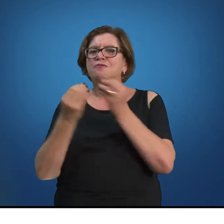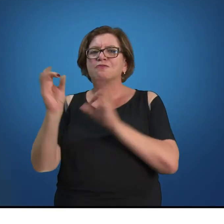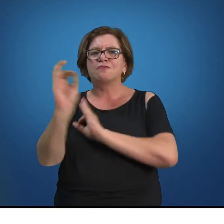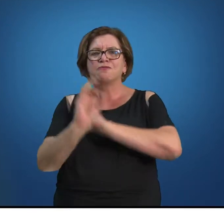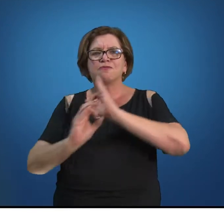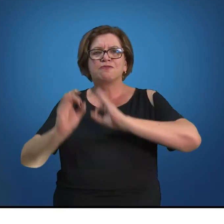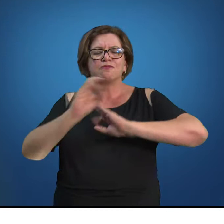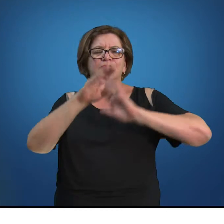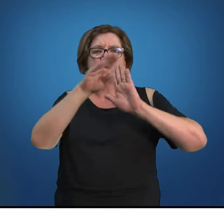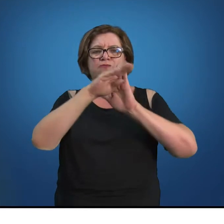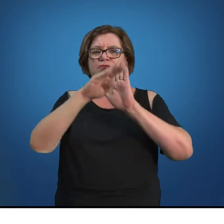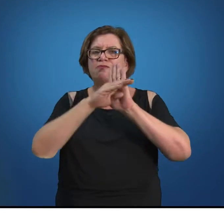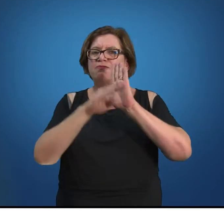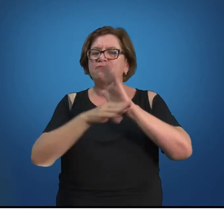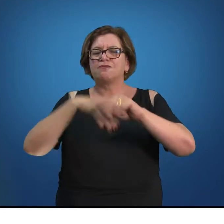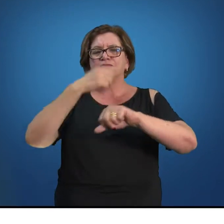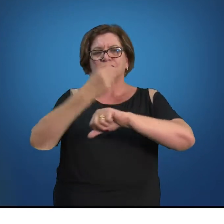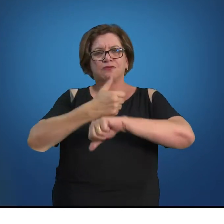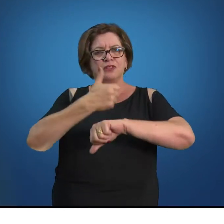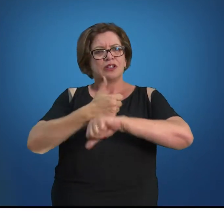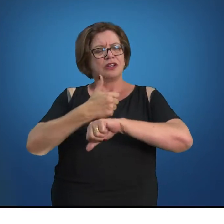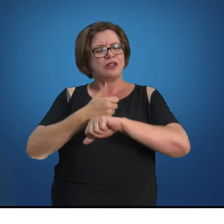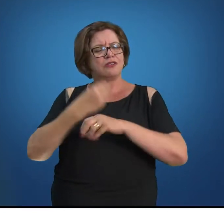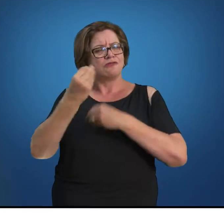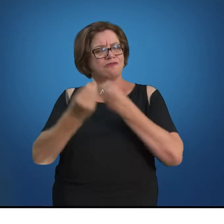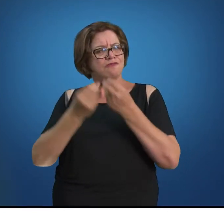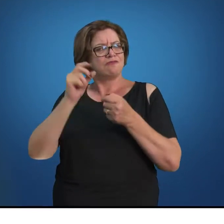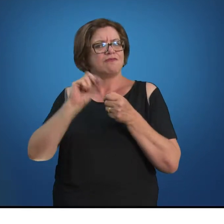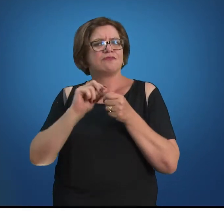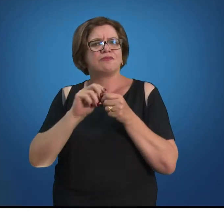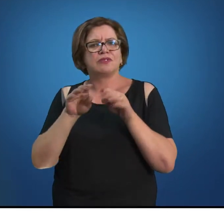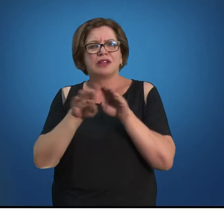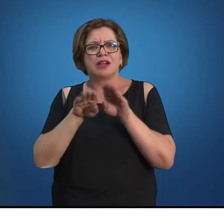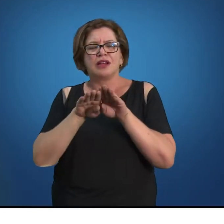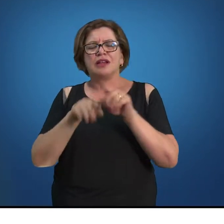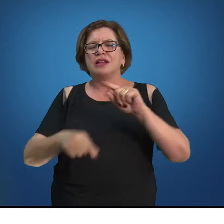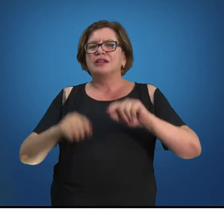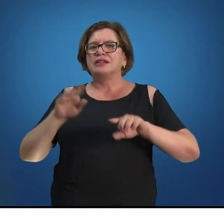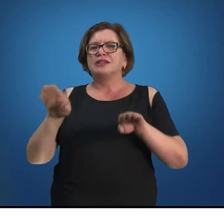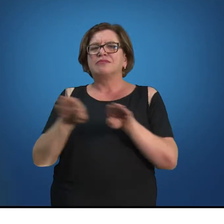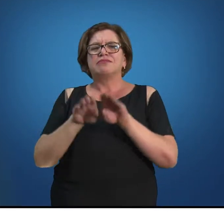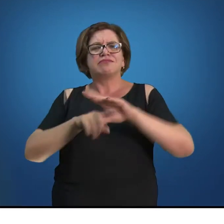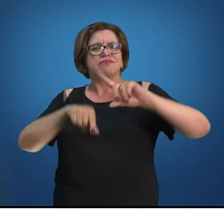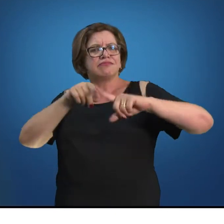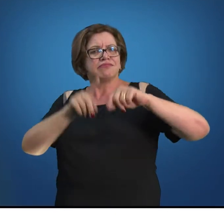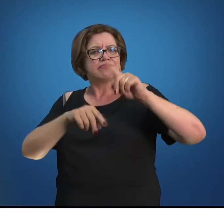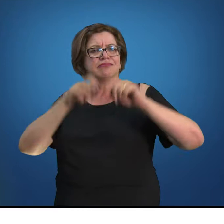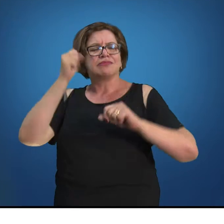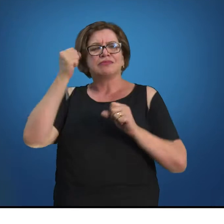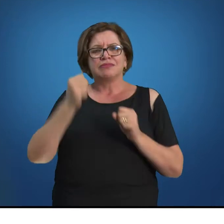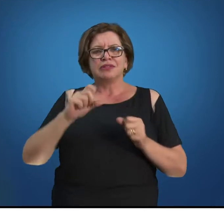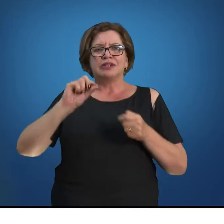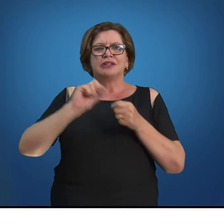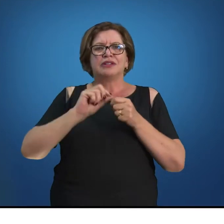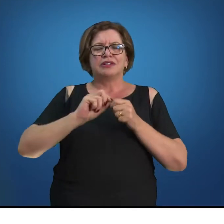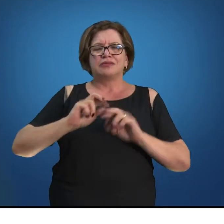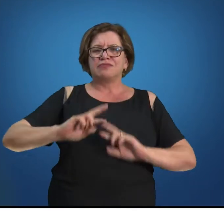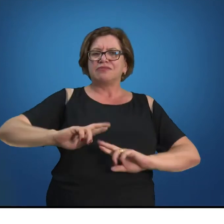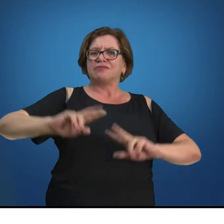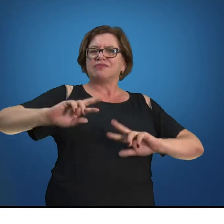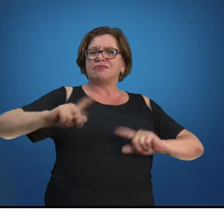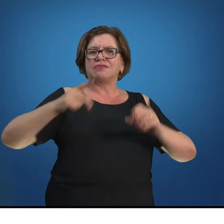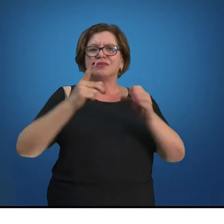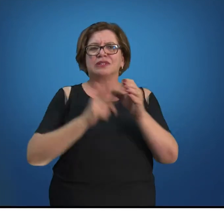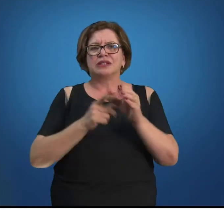diretores, a implementação, a realização e os mecanismos possíveis de aplicação para diferentes municípios